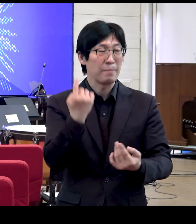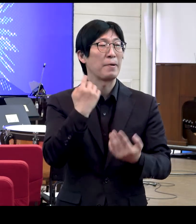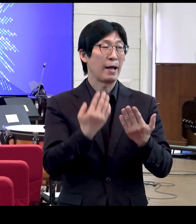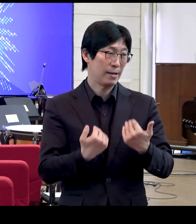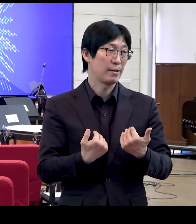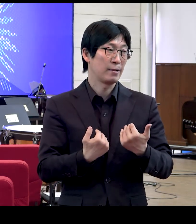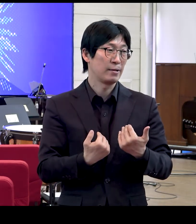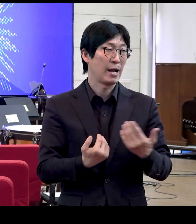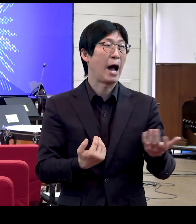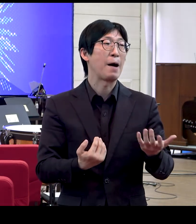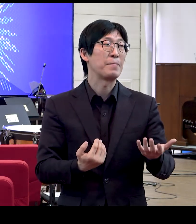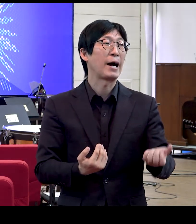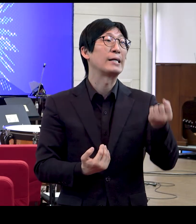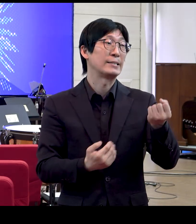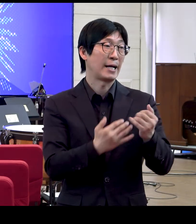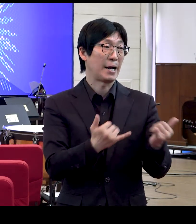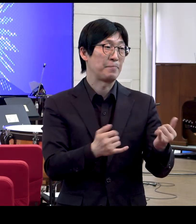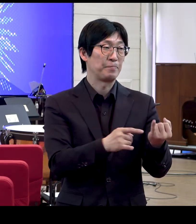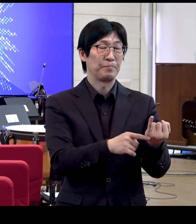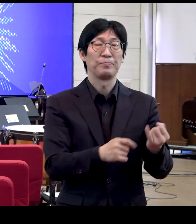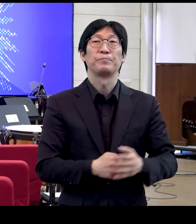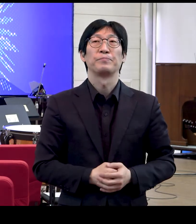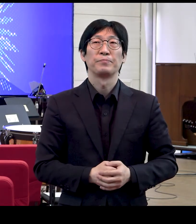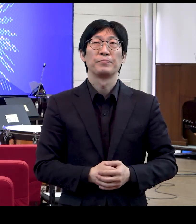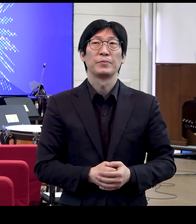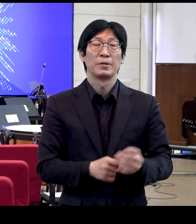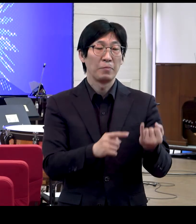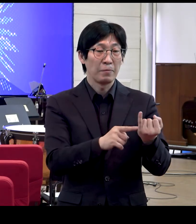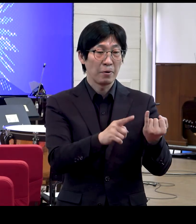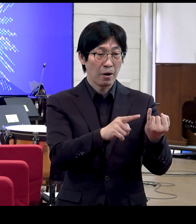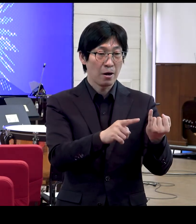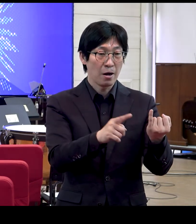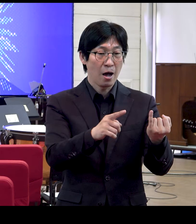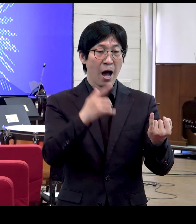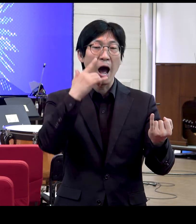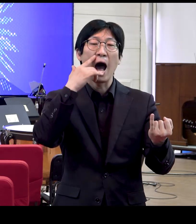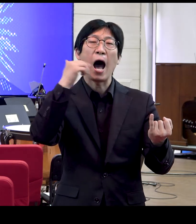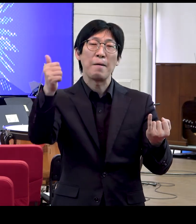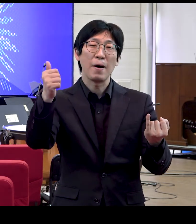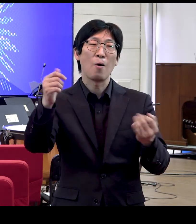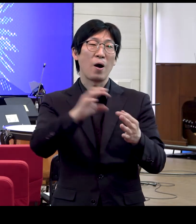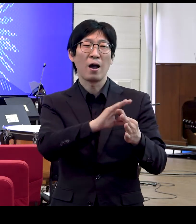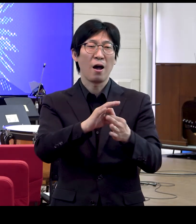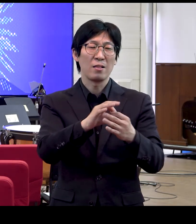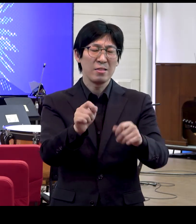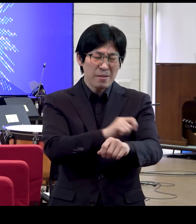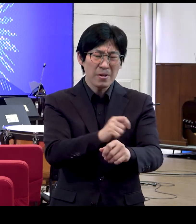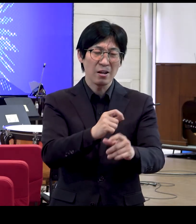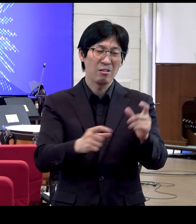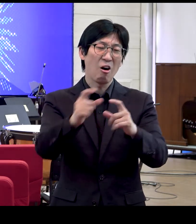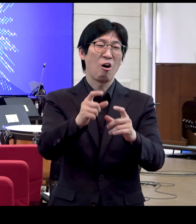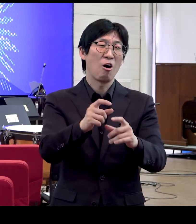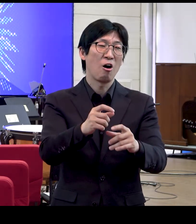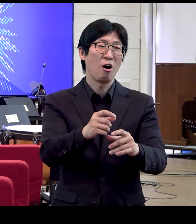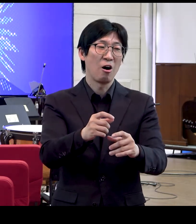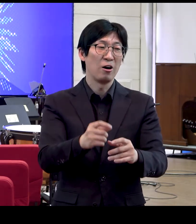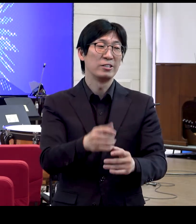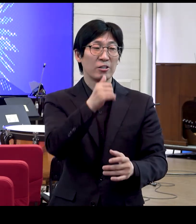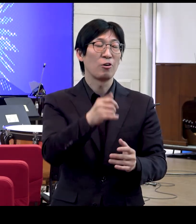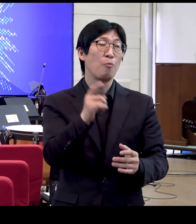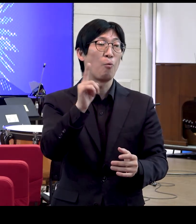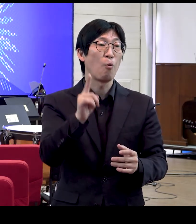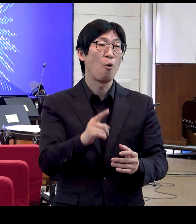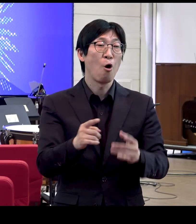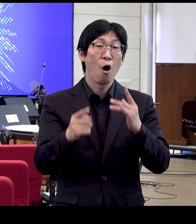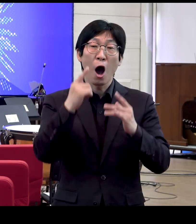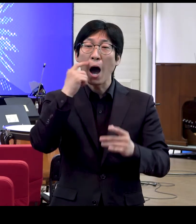고통하는 그러한 아픔이 있는 자매였습니다. 특별히 이 자매는요, 아버지와의 관계가 너무 힘들어요. 근데 그 아버지를 너무 사랑해,